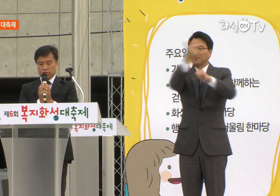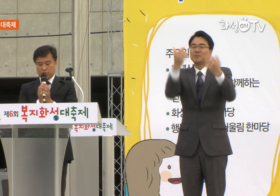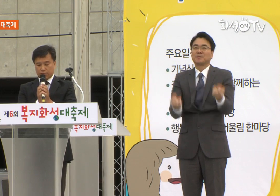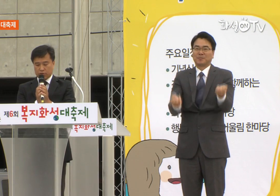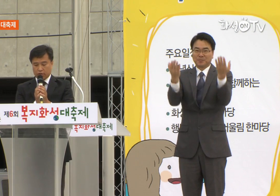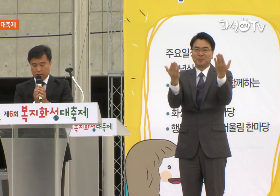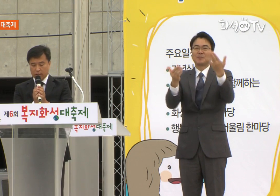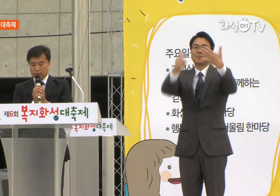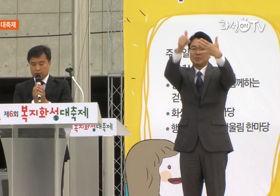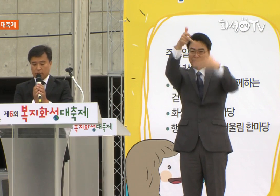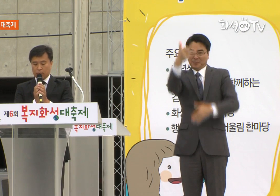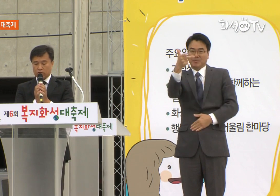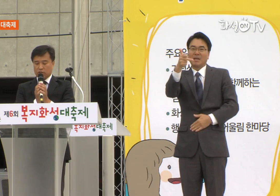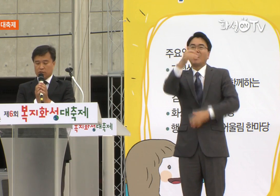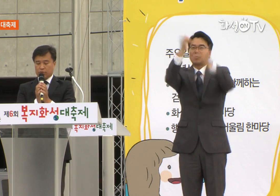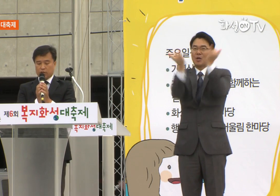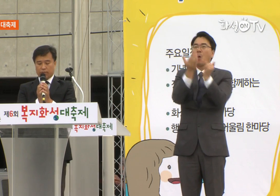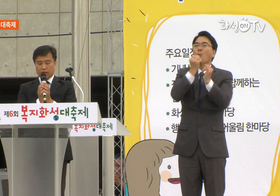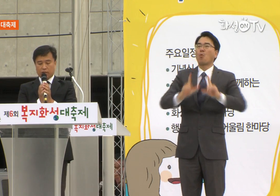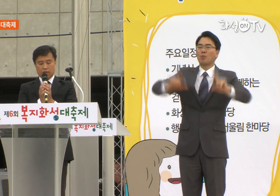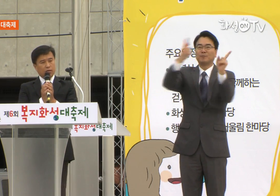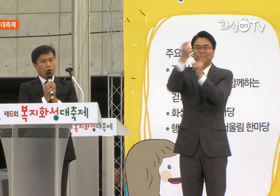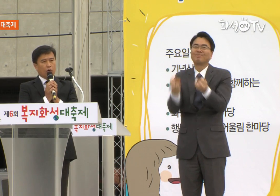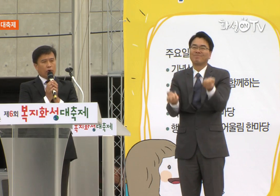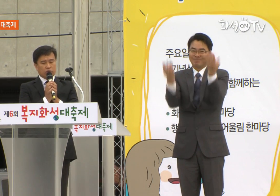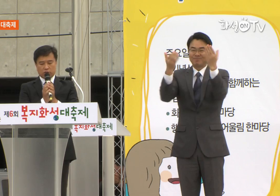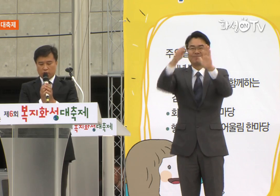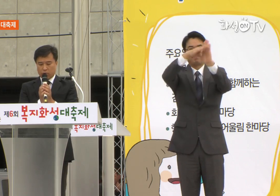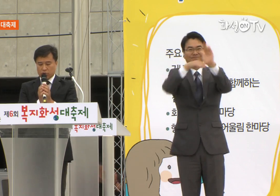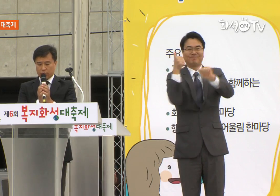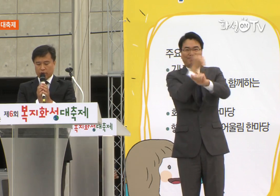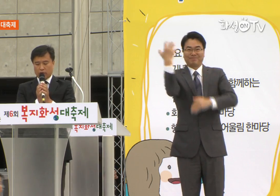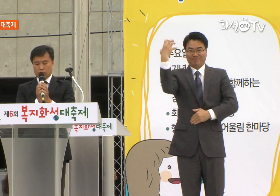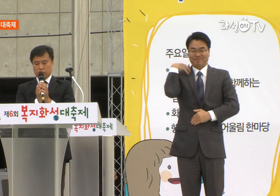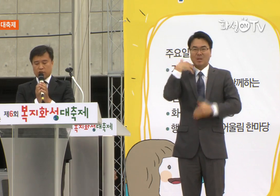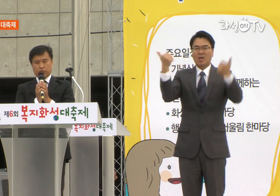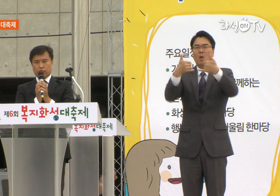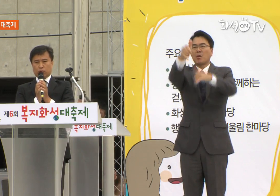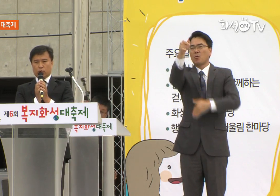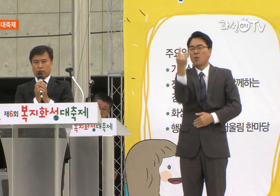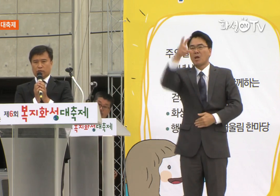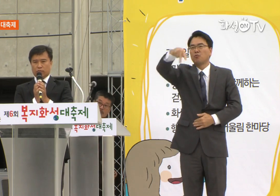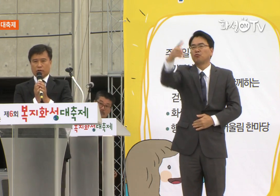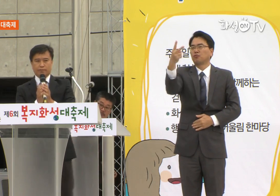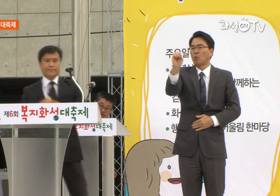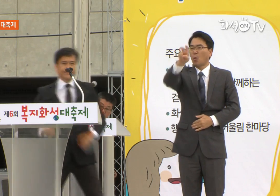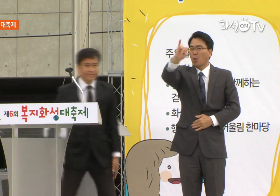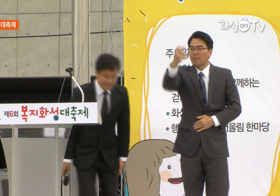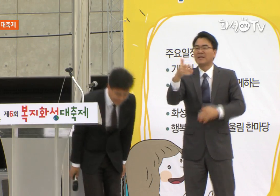및 제17회 사회복지날 기념식 진행을 맡게 된 화성시 사회복지협의회 사무국장